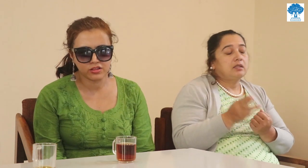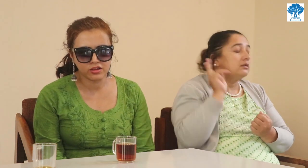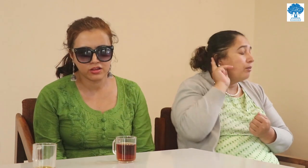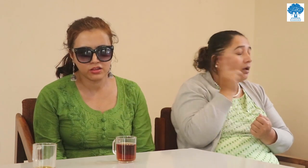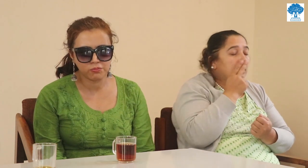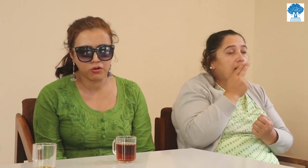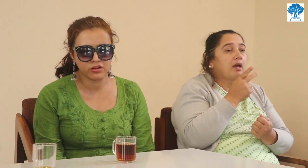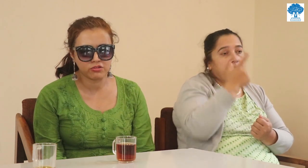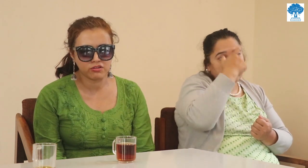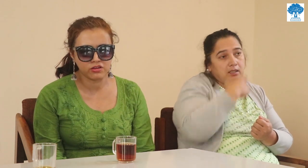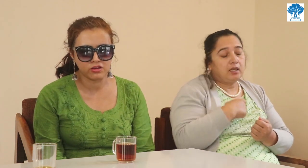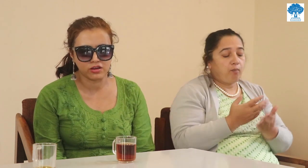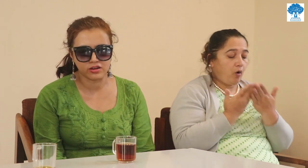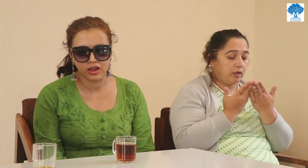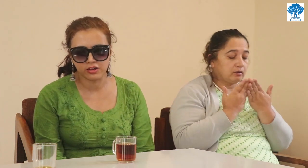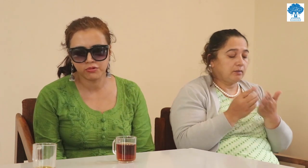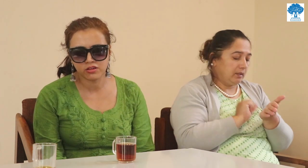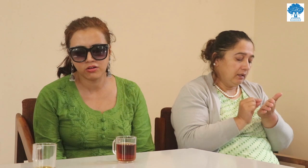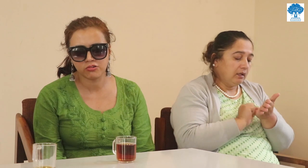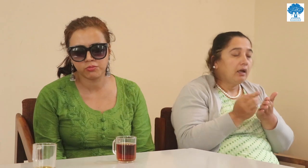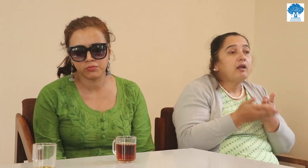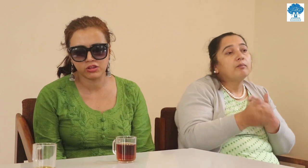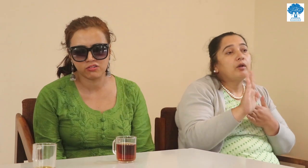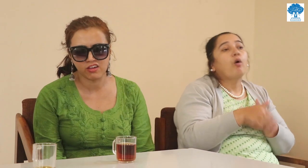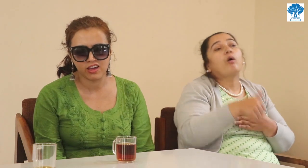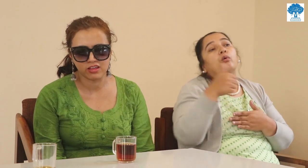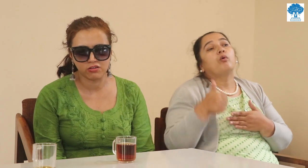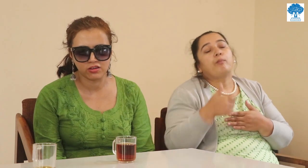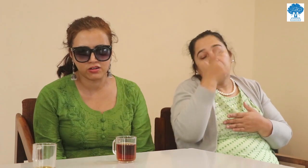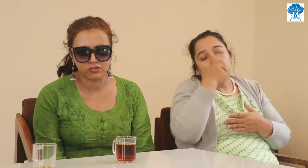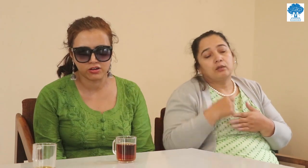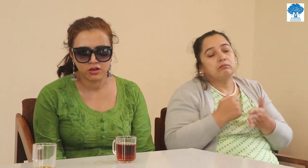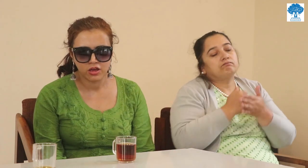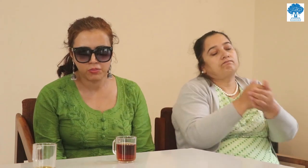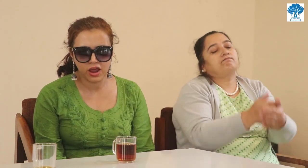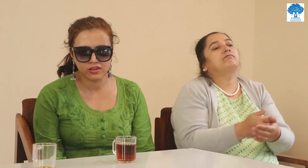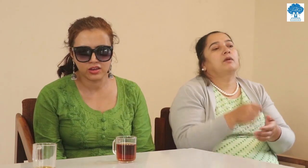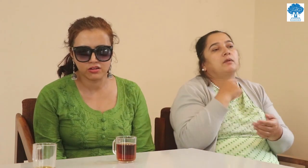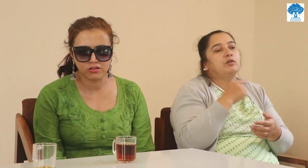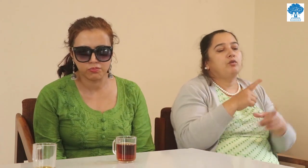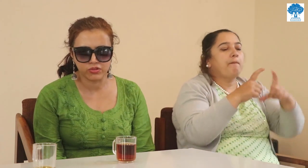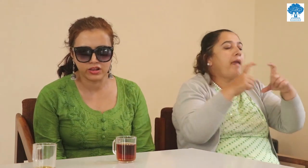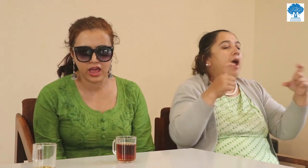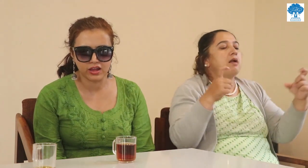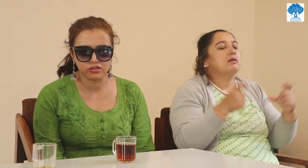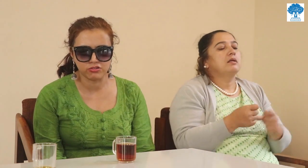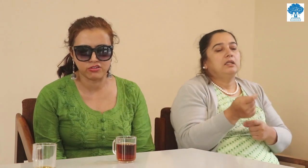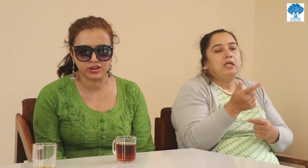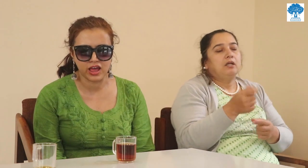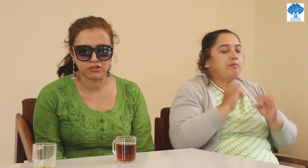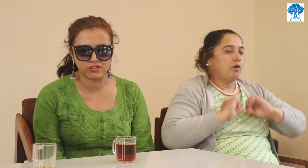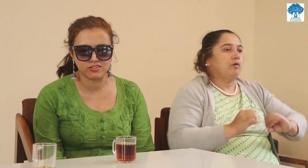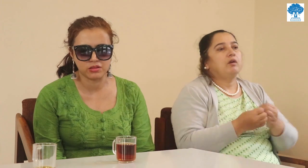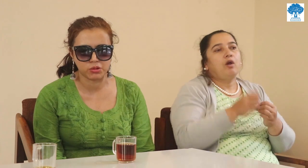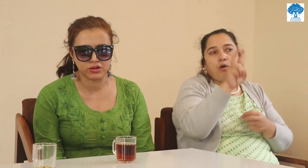बहिरा व्यक्तिले यदि पढेको छ भने कि लेखेर लानु पर्यो कि अर्को व्यक्तिको सहायता नलिकन गएर प्याड किनेर ल्याएर युज